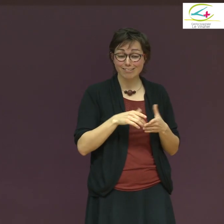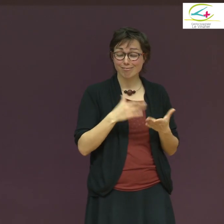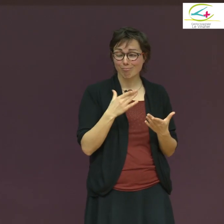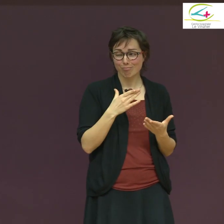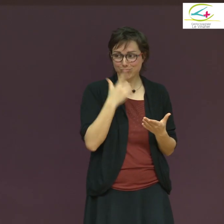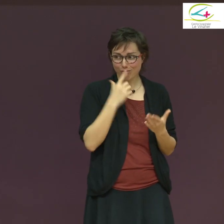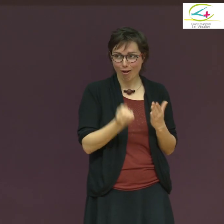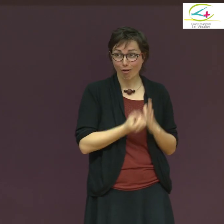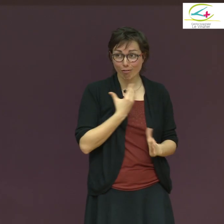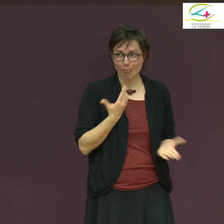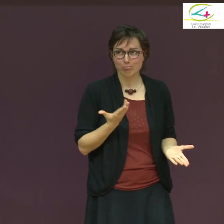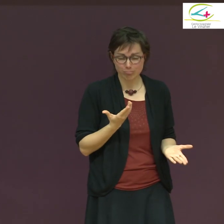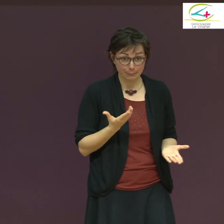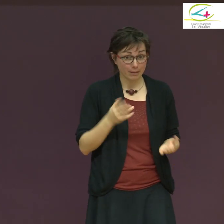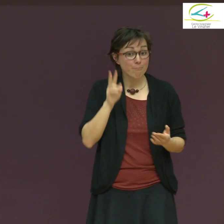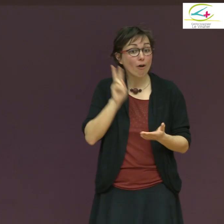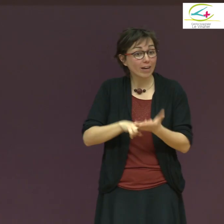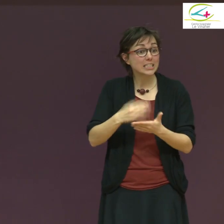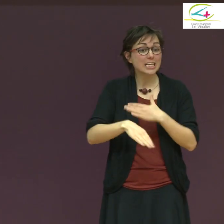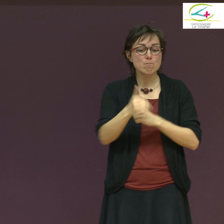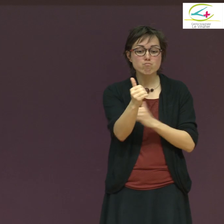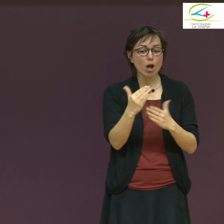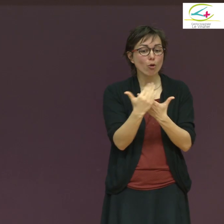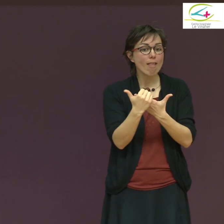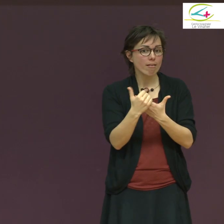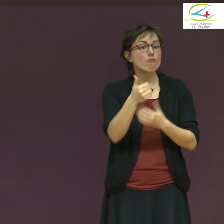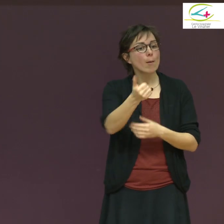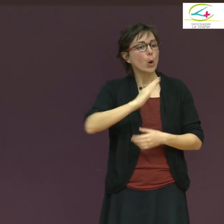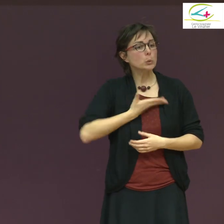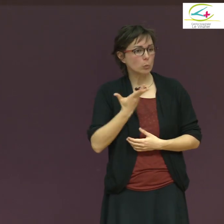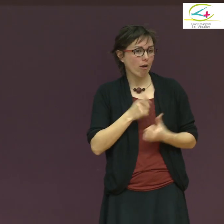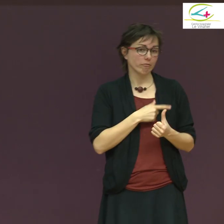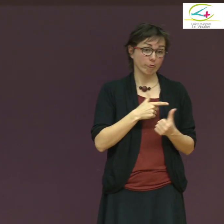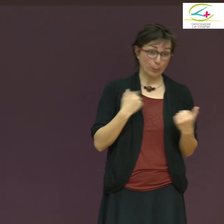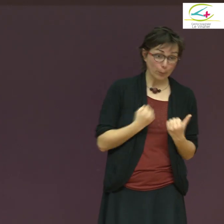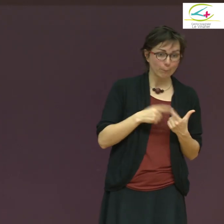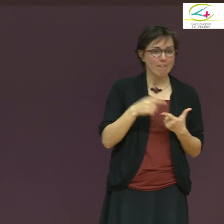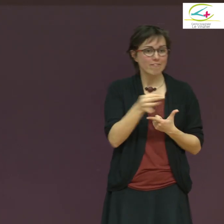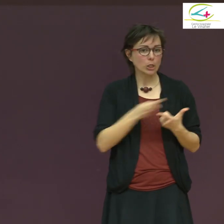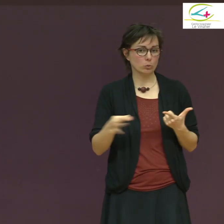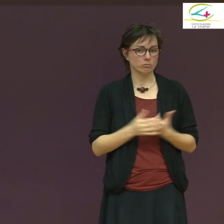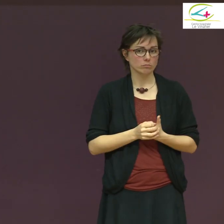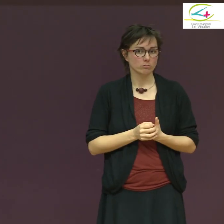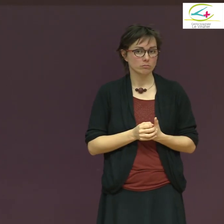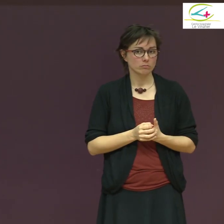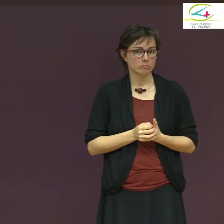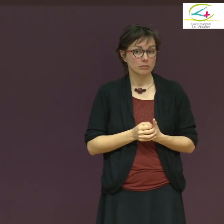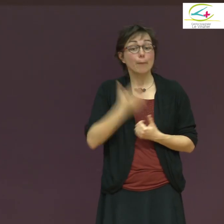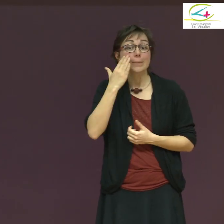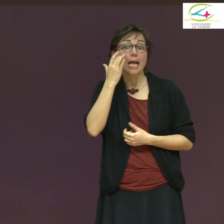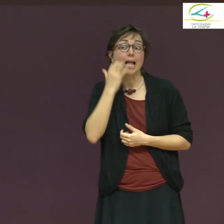boîtes aux lettres. Il y a quoi dans vos boîtes aux lettres? Il y a des factures et des pubs. Et si vous êtes ado, il n'y a même pas les